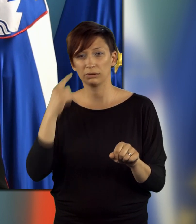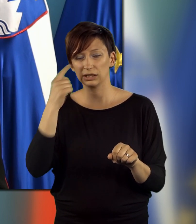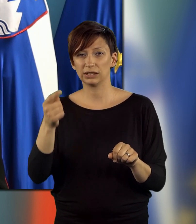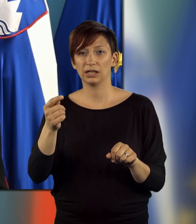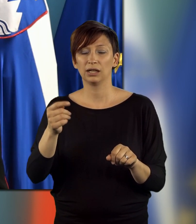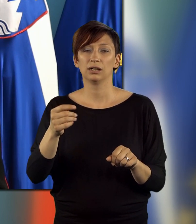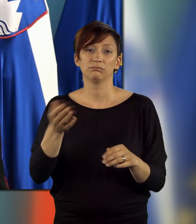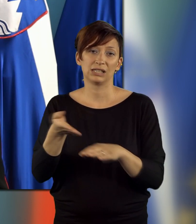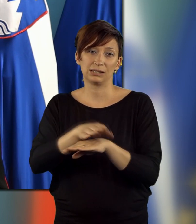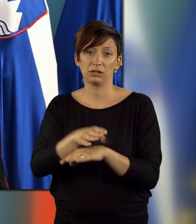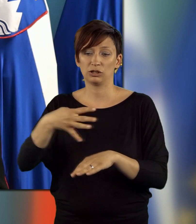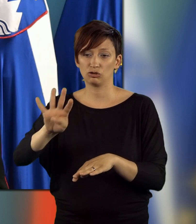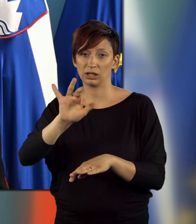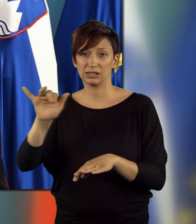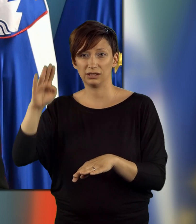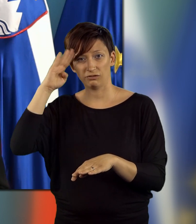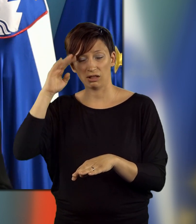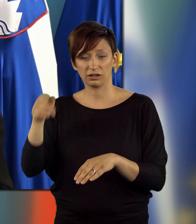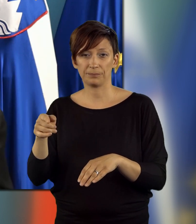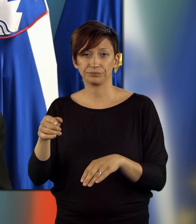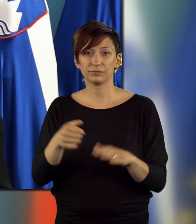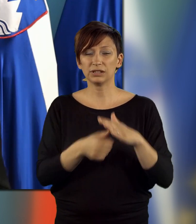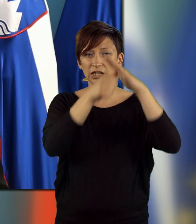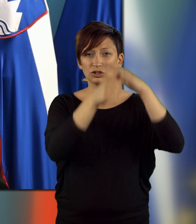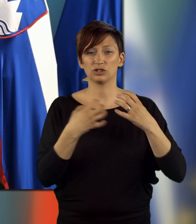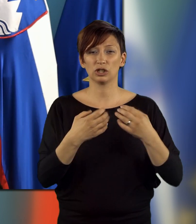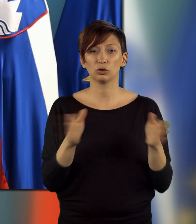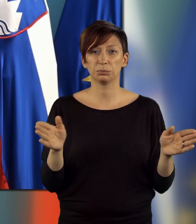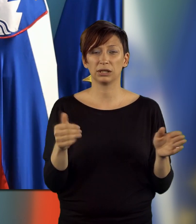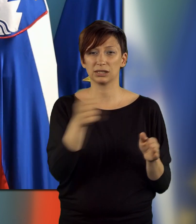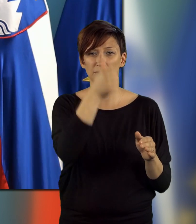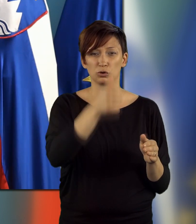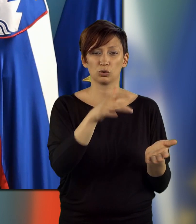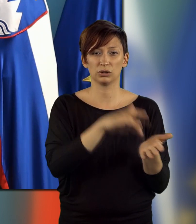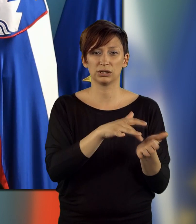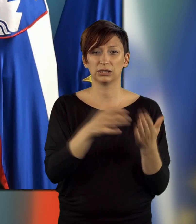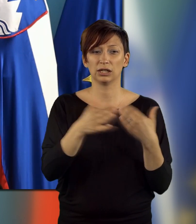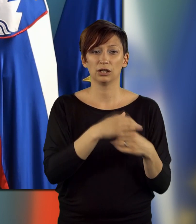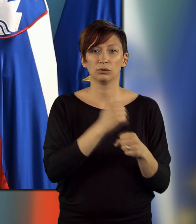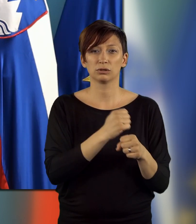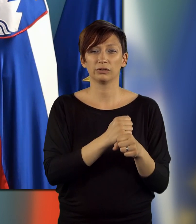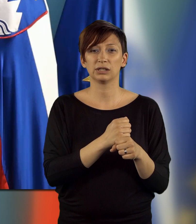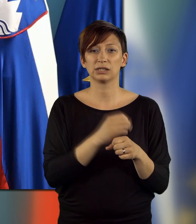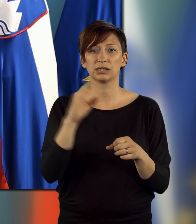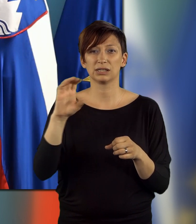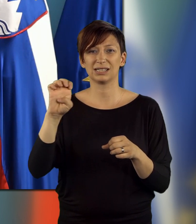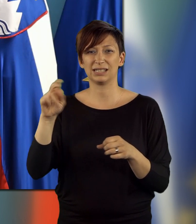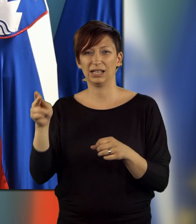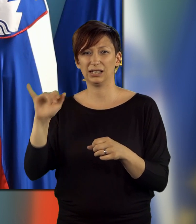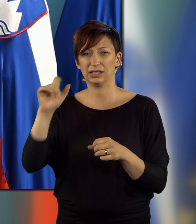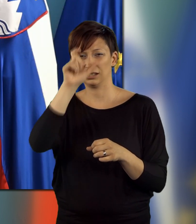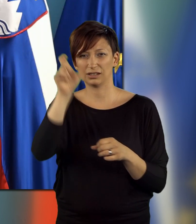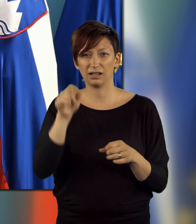glede smrti tega 14-letnega dečka. In še eno vprašanje, na UKC-ju želi odpreti samostojen center v sodelovanju s cehi,